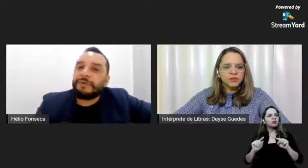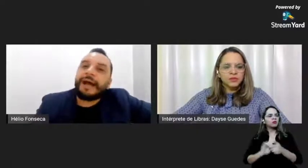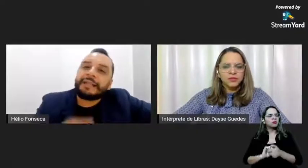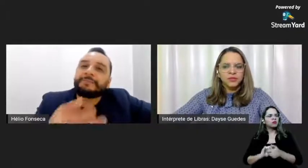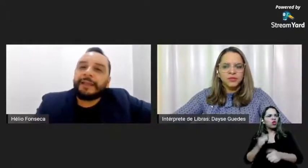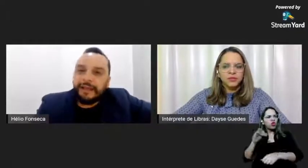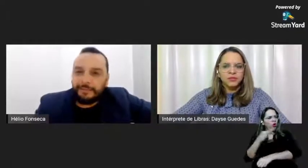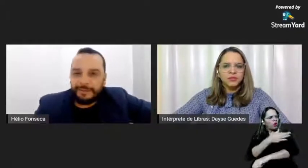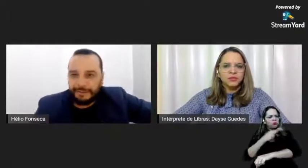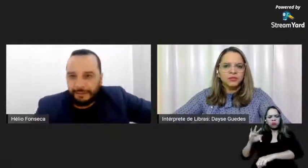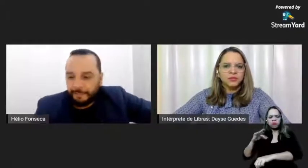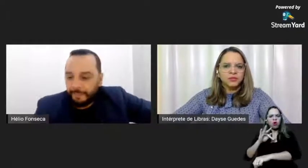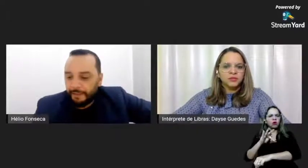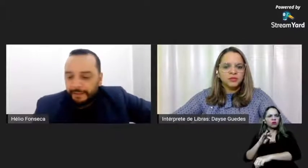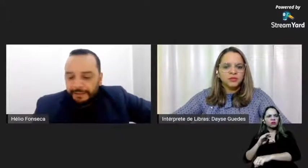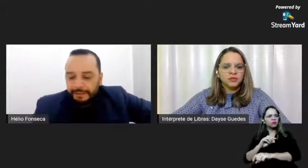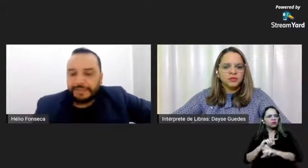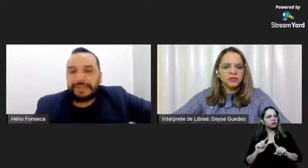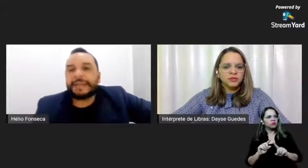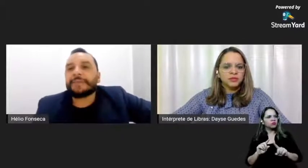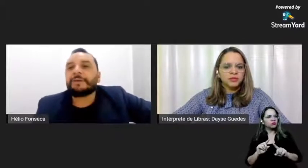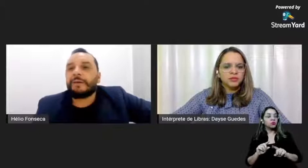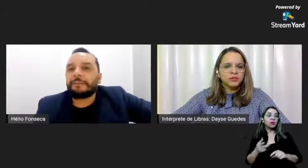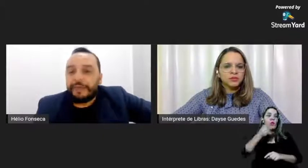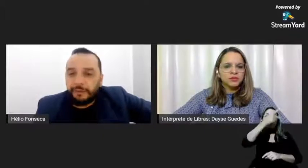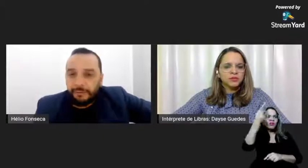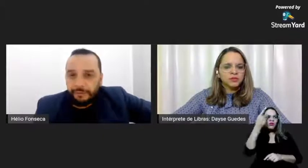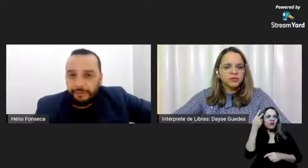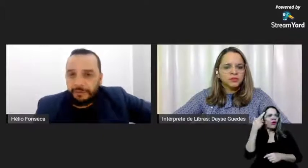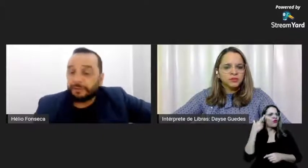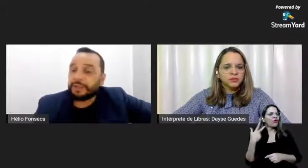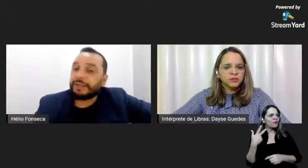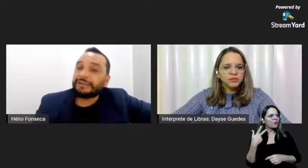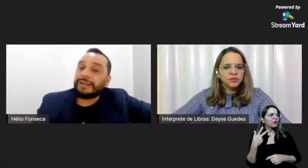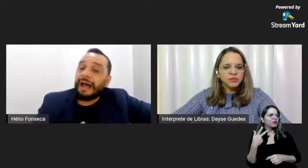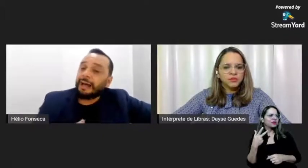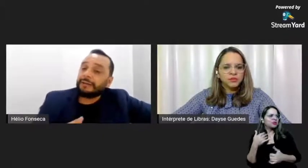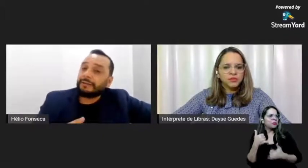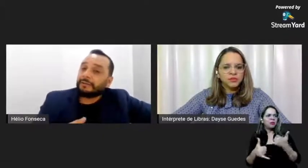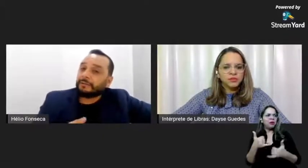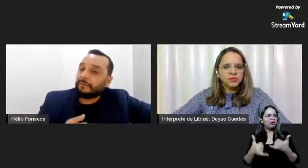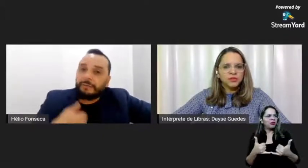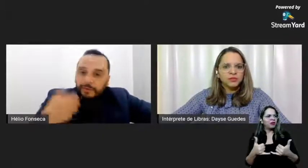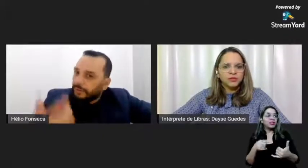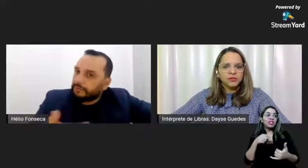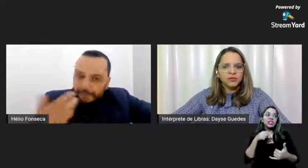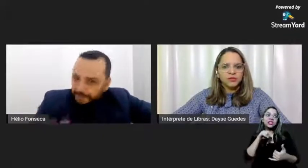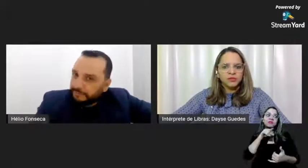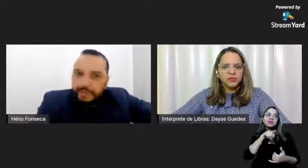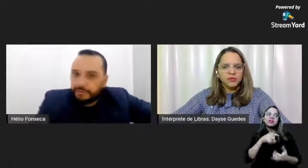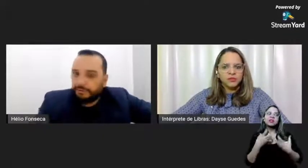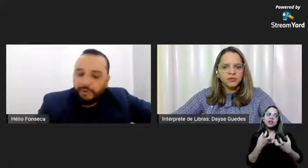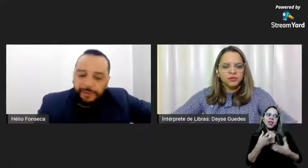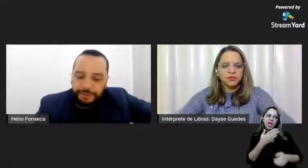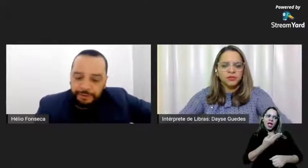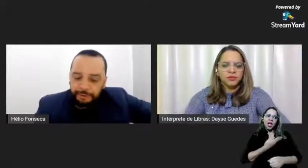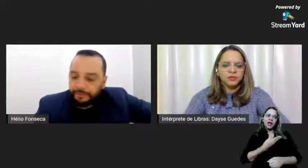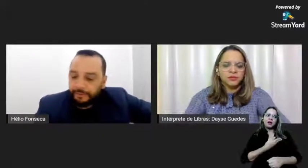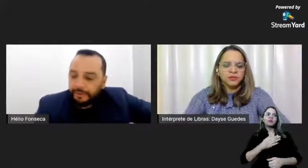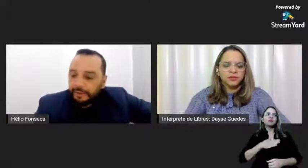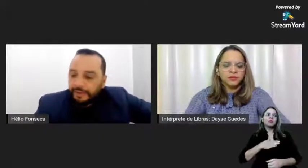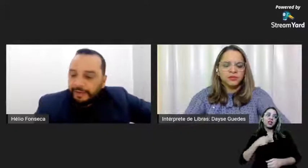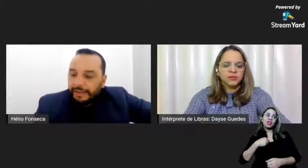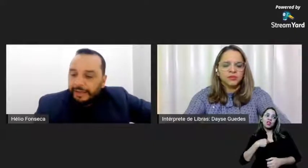pessoas normais brincam assim. Se você quer ser meu amigo, eu vou te tratar como eu trato os meus amigos,